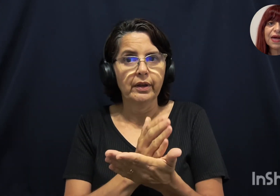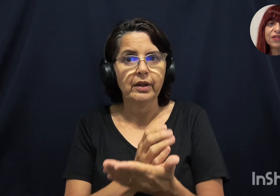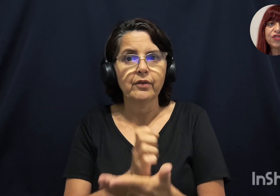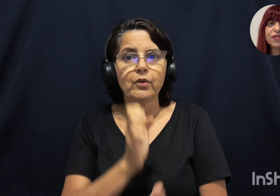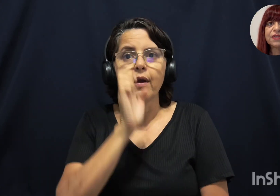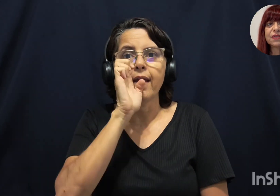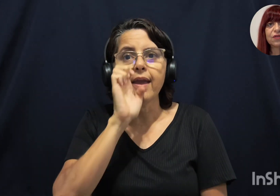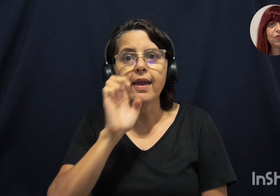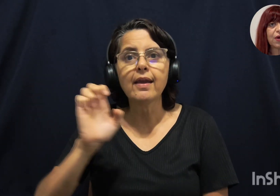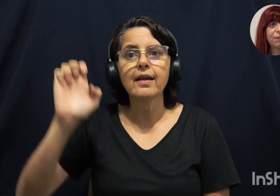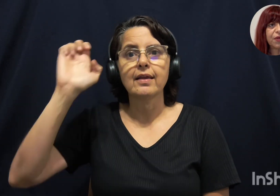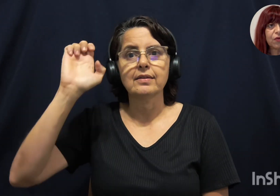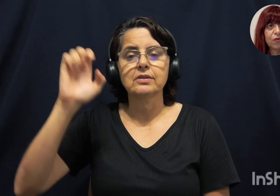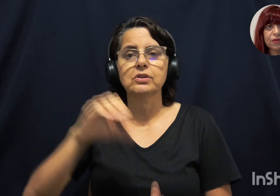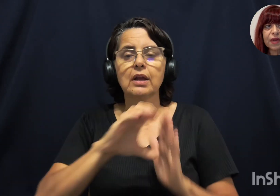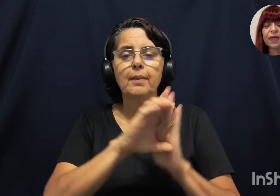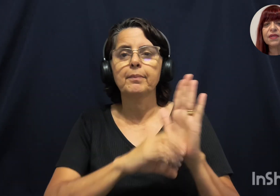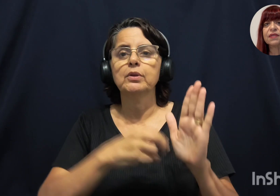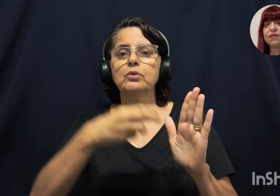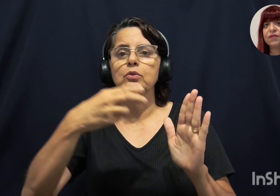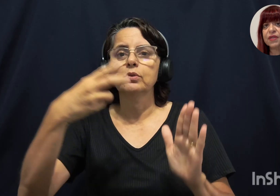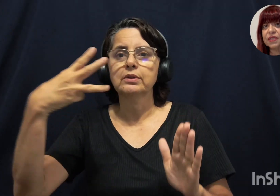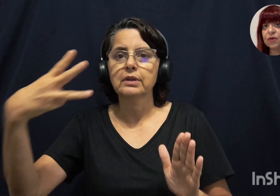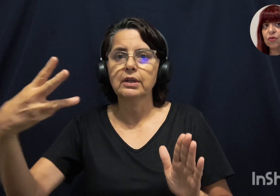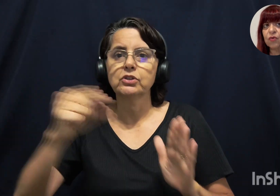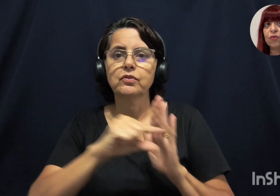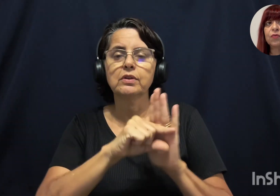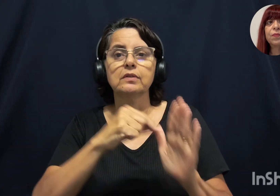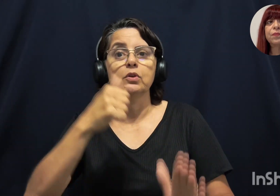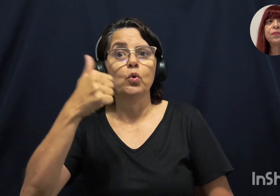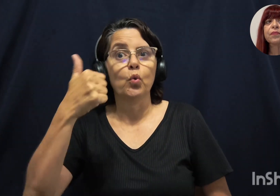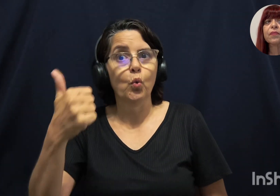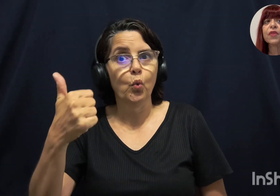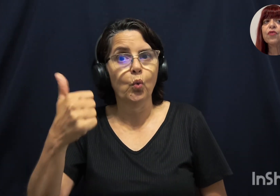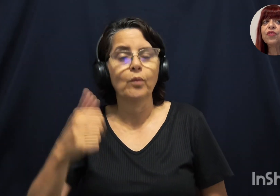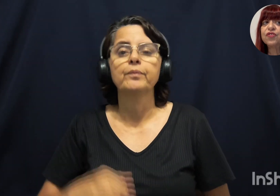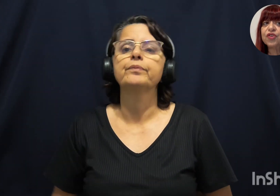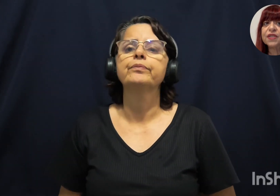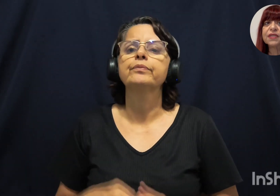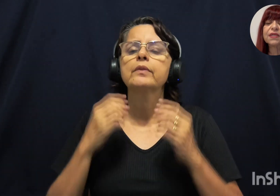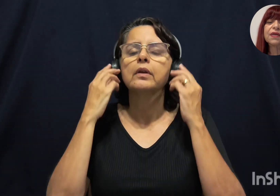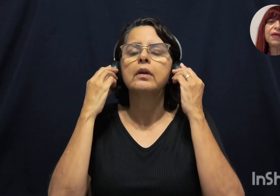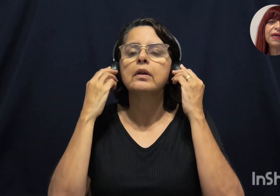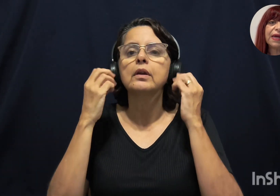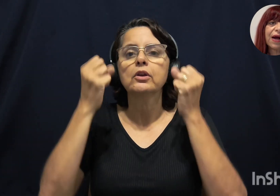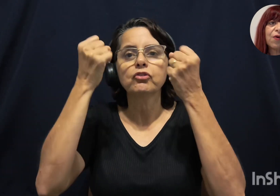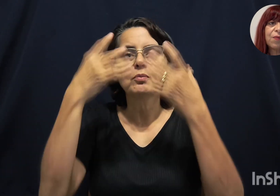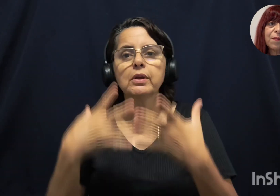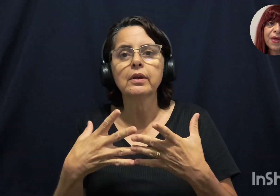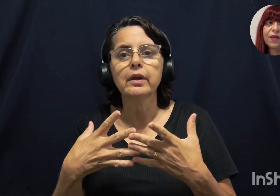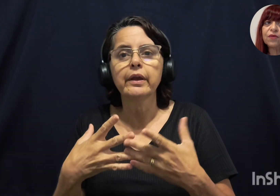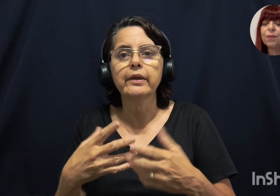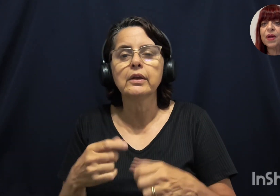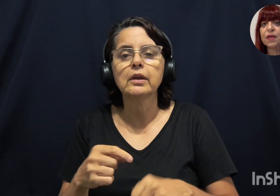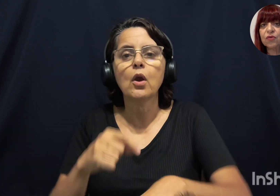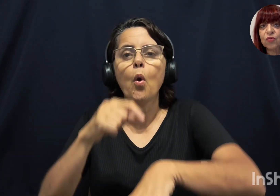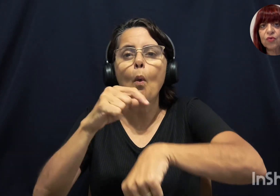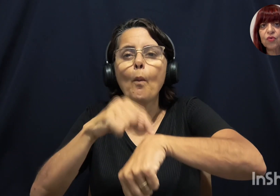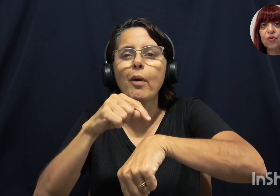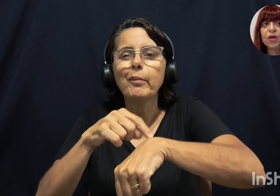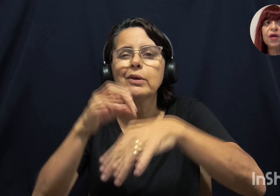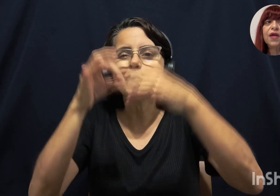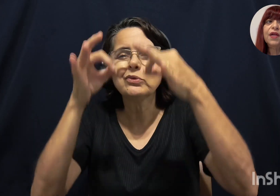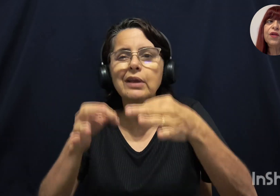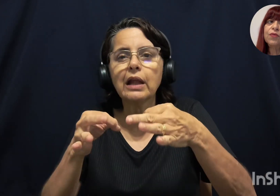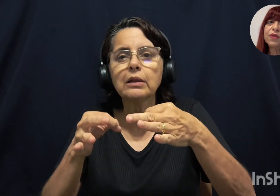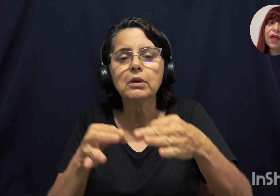Eclesiastes, no capítulo 3, versículo 1, nos diz que há um momento para